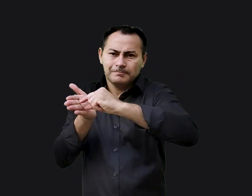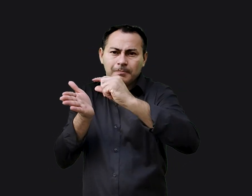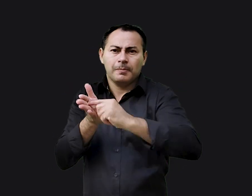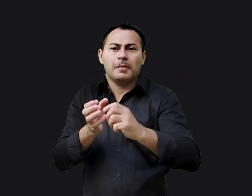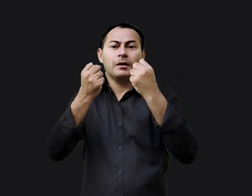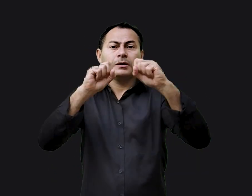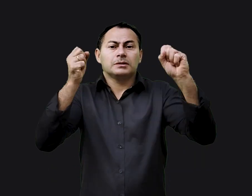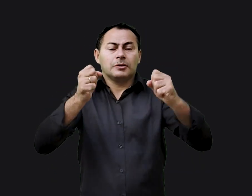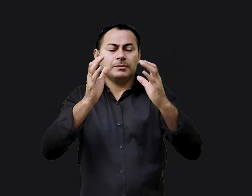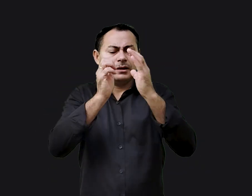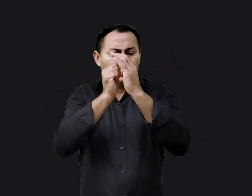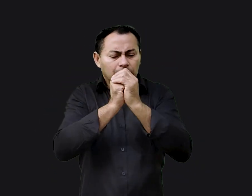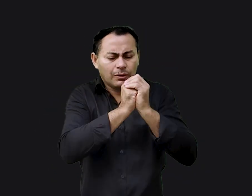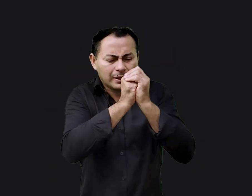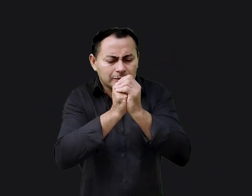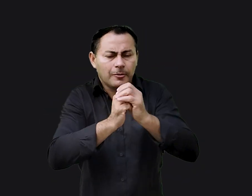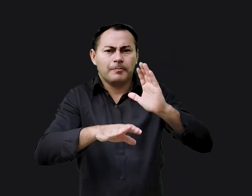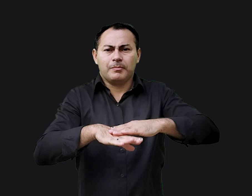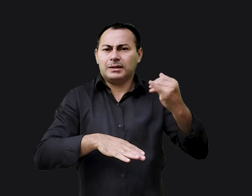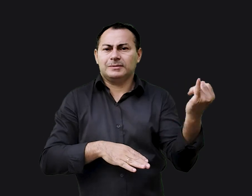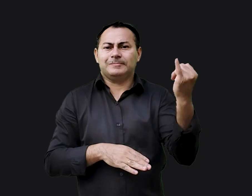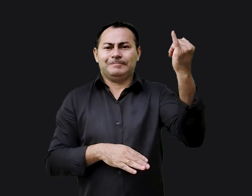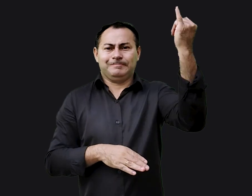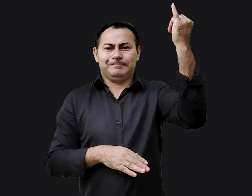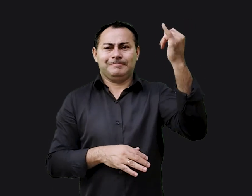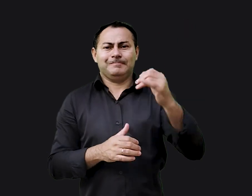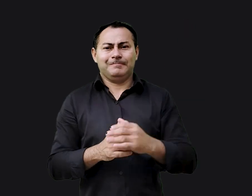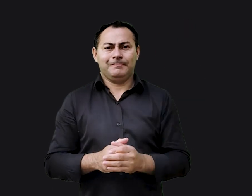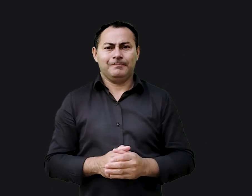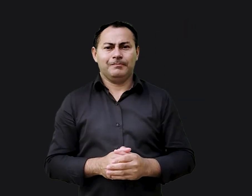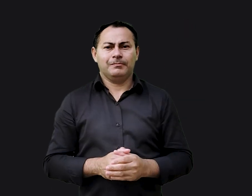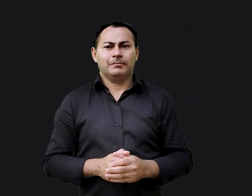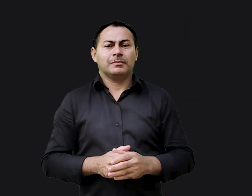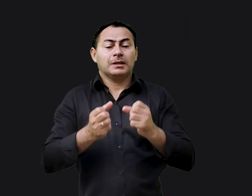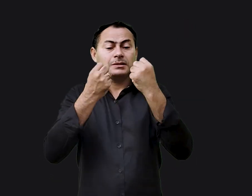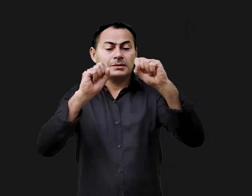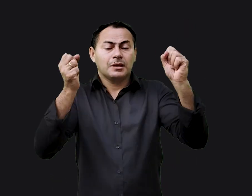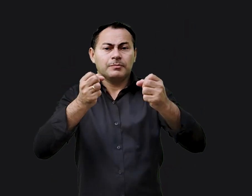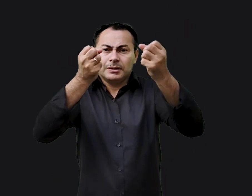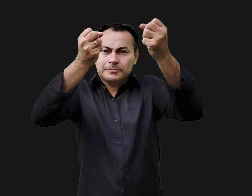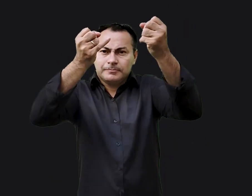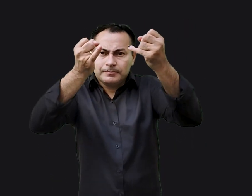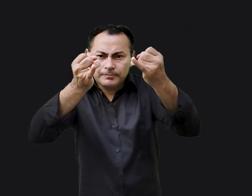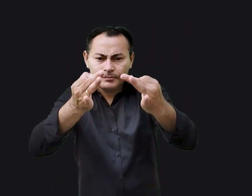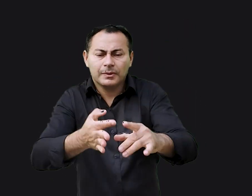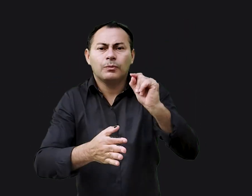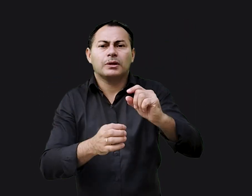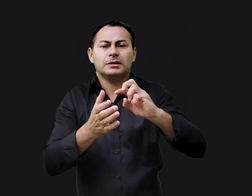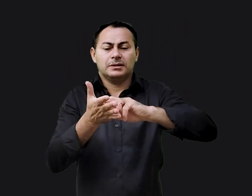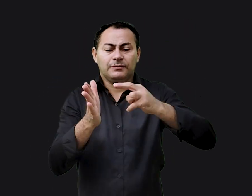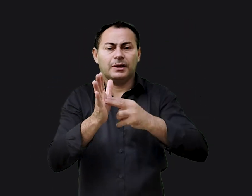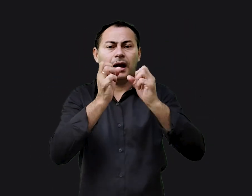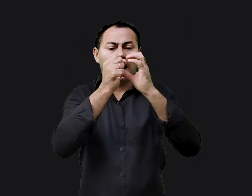pequenos Versículos é o salmo de adoração mais importante esse Salmo explica o que é